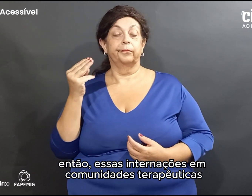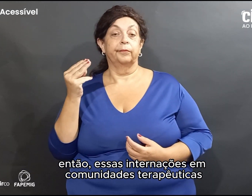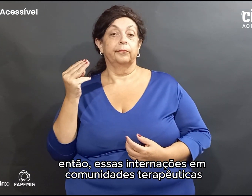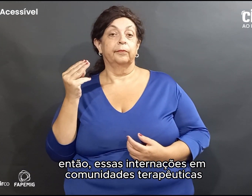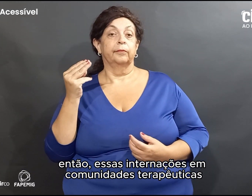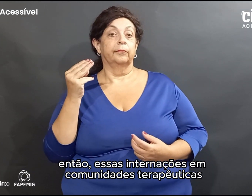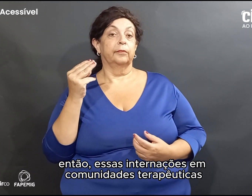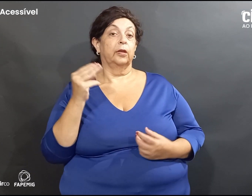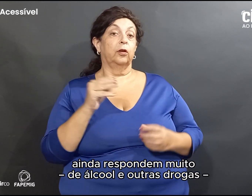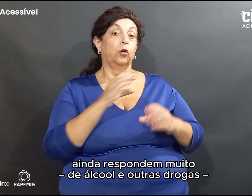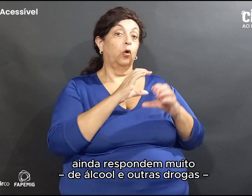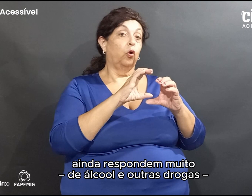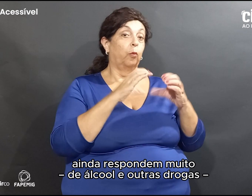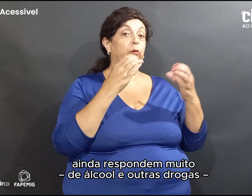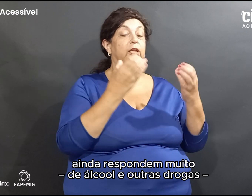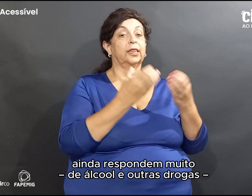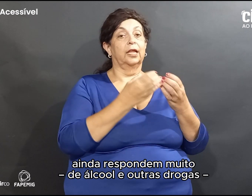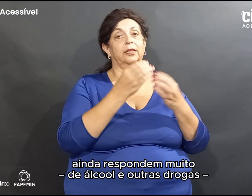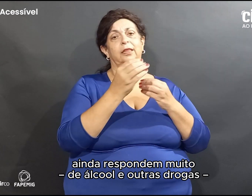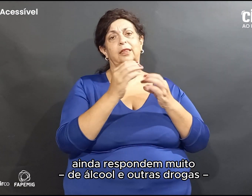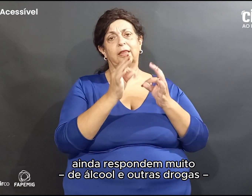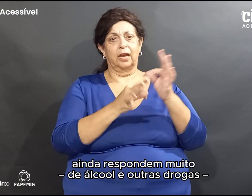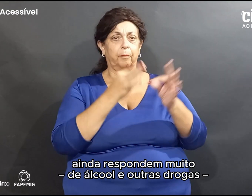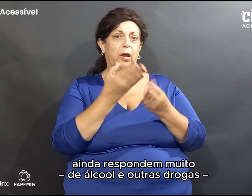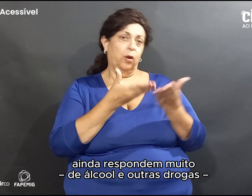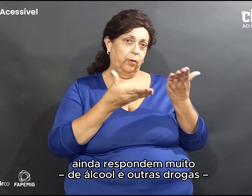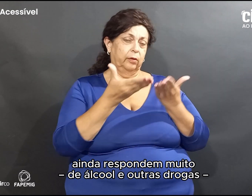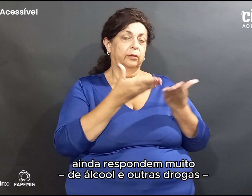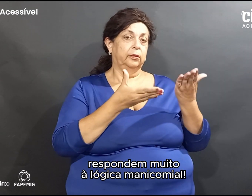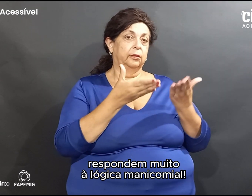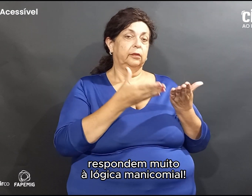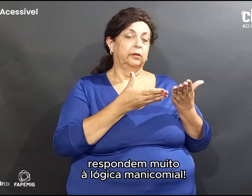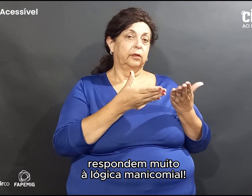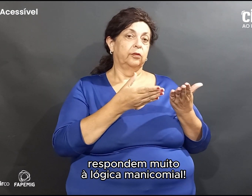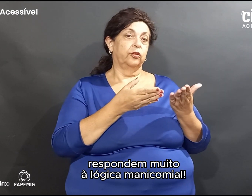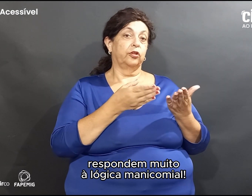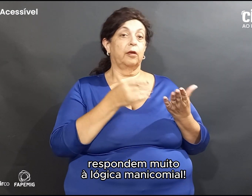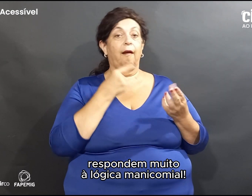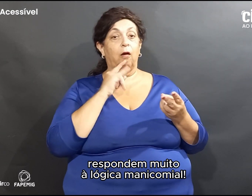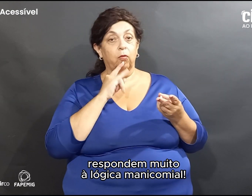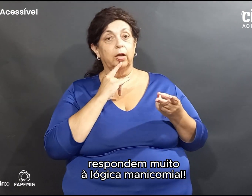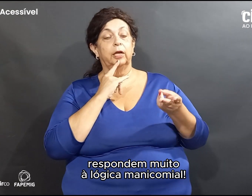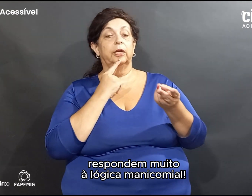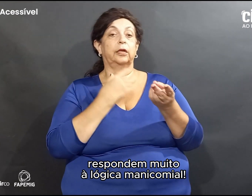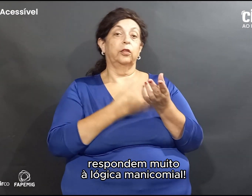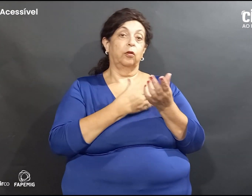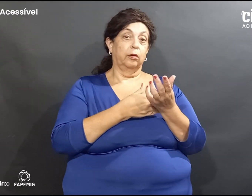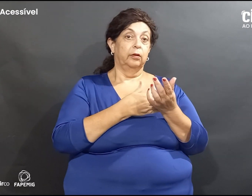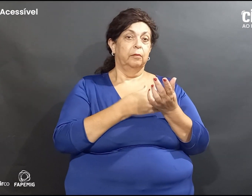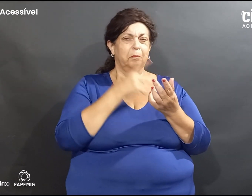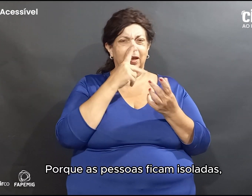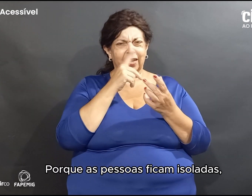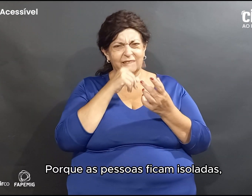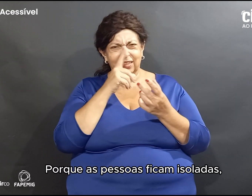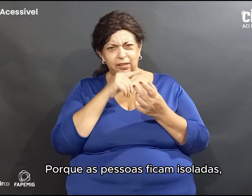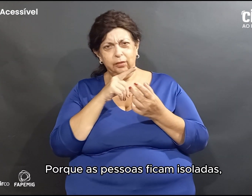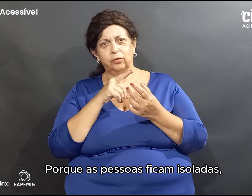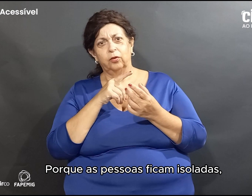comunidades terapêuticas, elas ainda respondem muito, que é de álcool e outras drogas, respondem muito à lógica manicomial. Porque as pessoas ficam